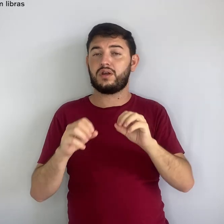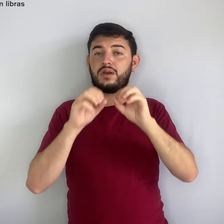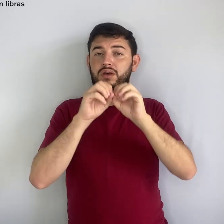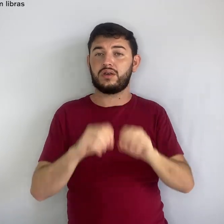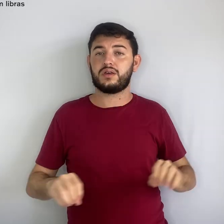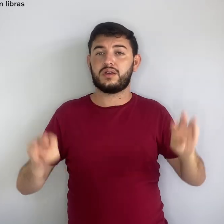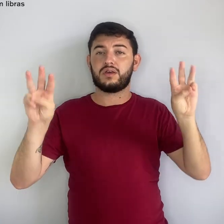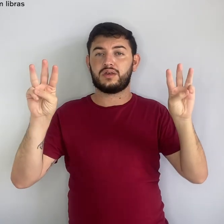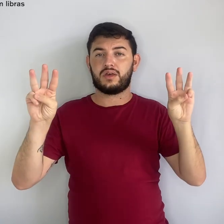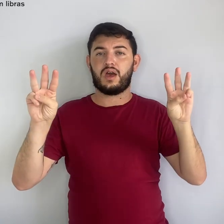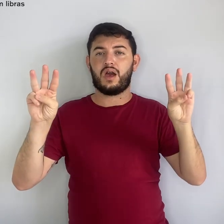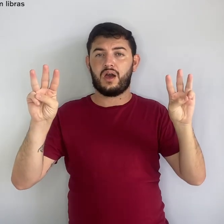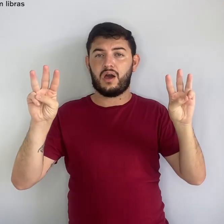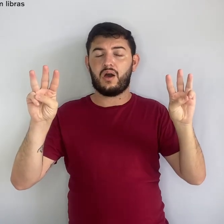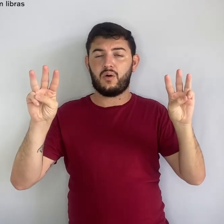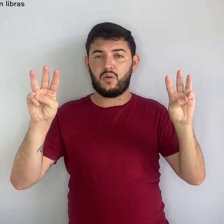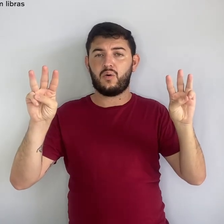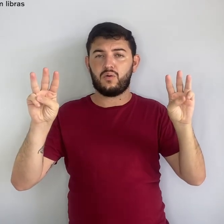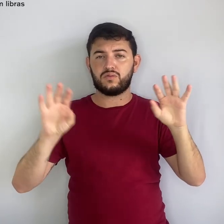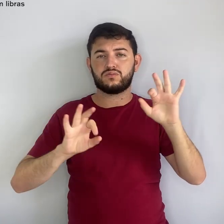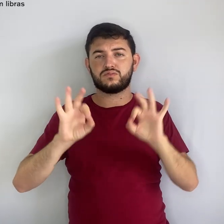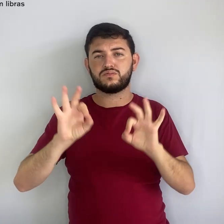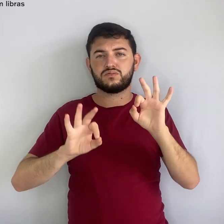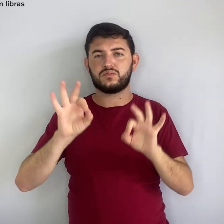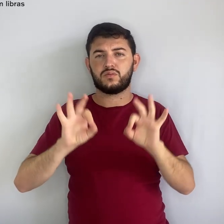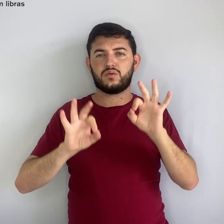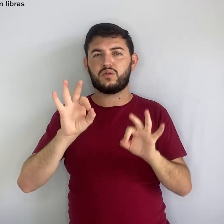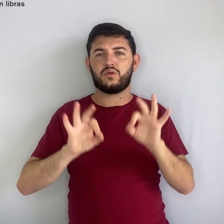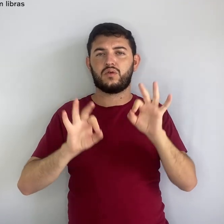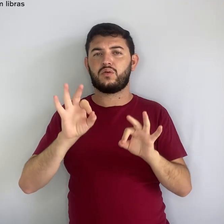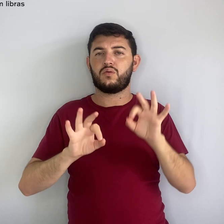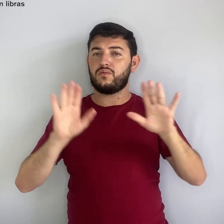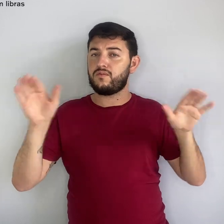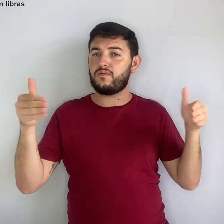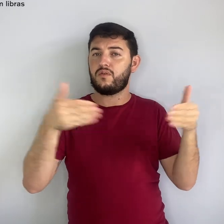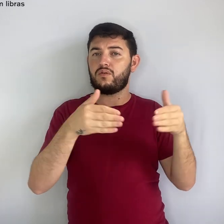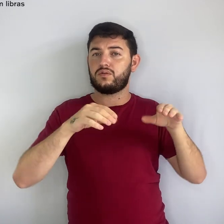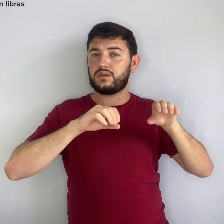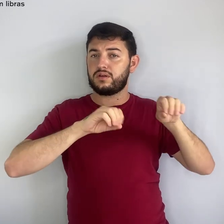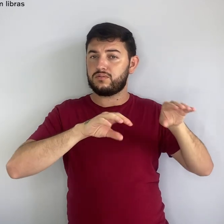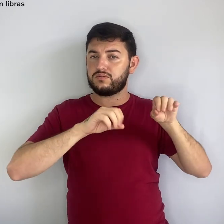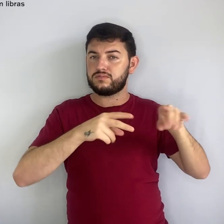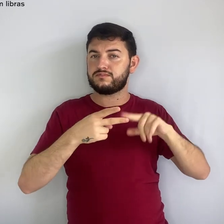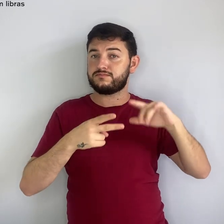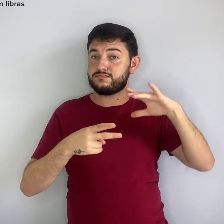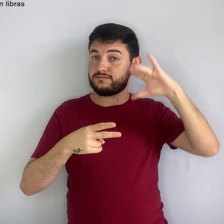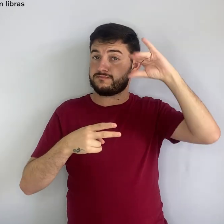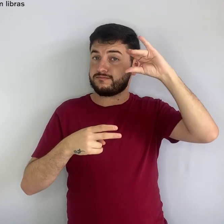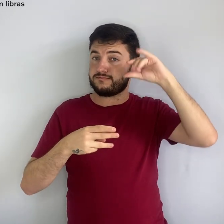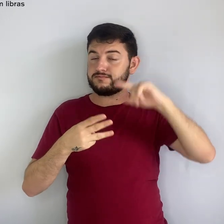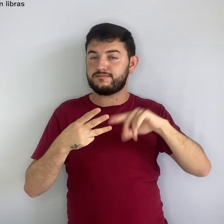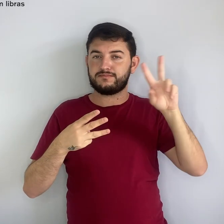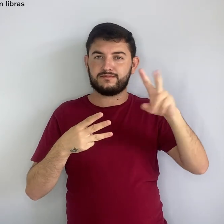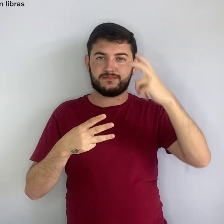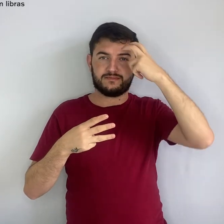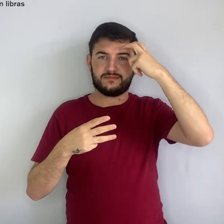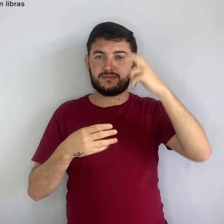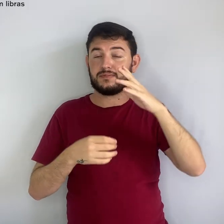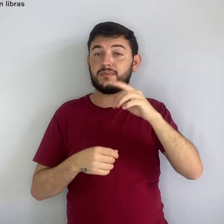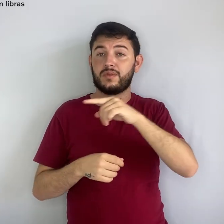Unidas para a Educação, Ciência e Cultura. A saber, Educação para a Criação